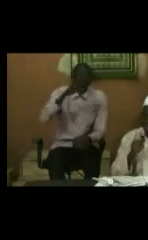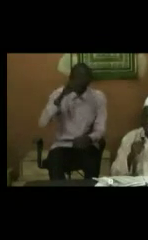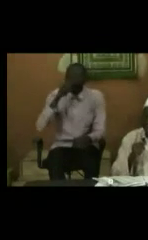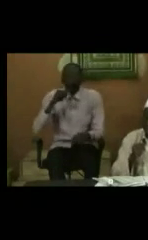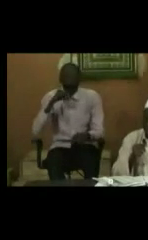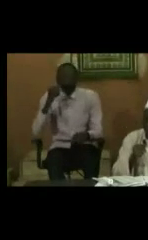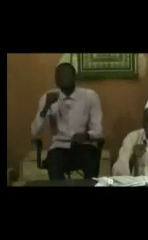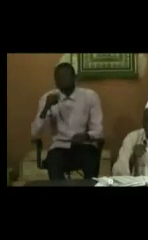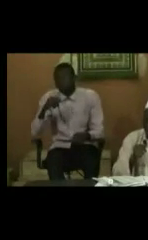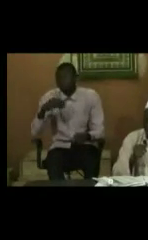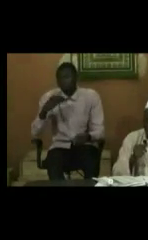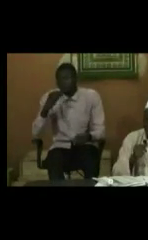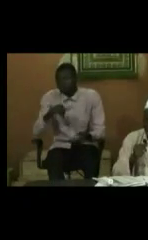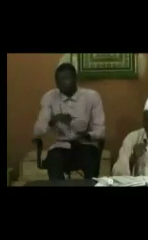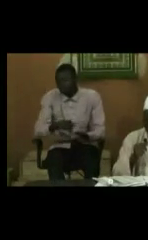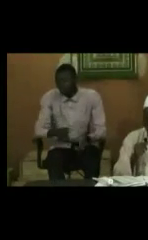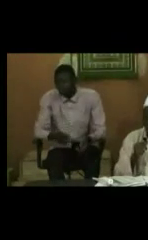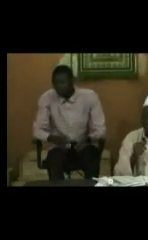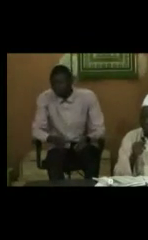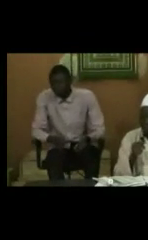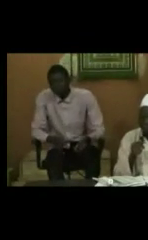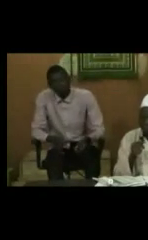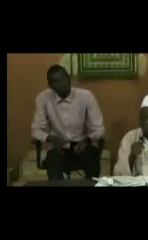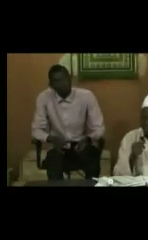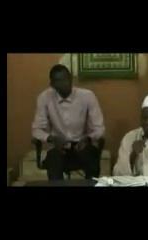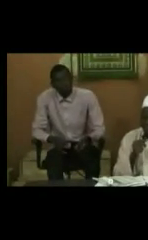ati kini ati gun